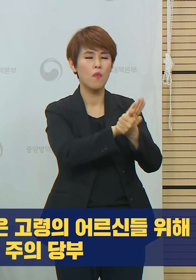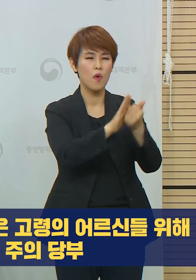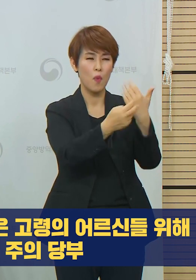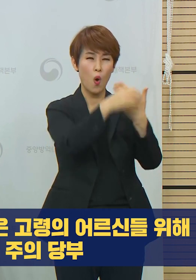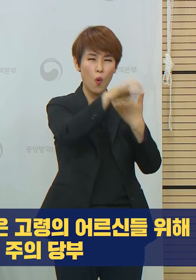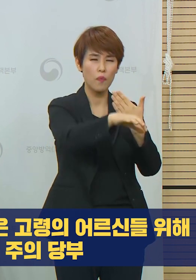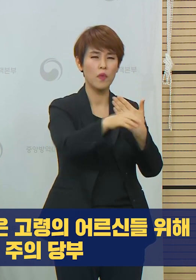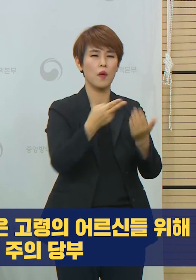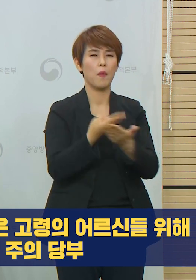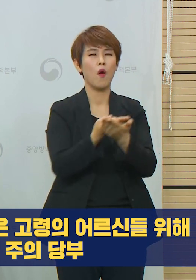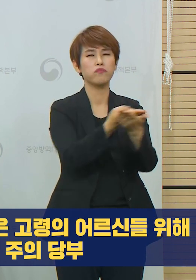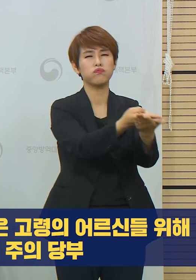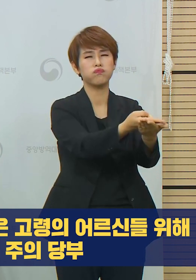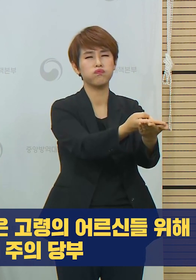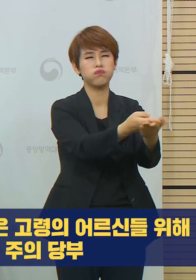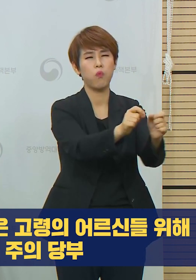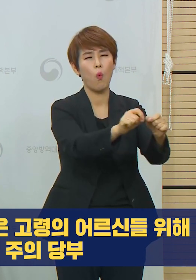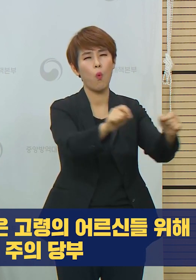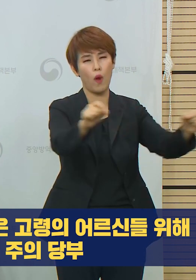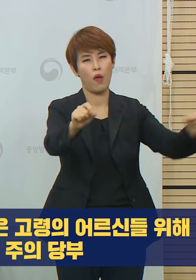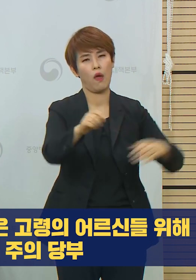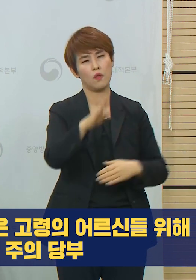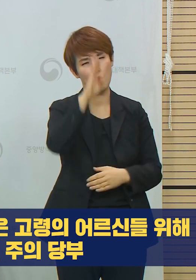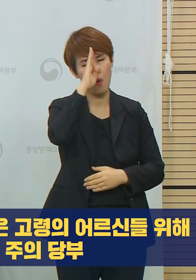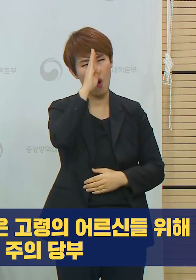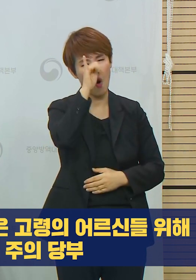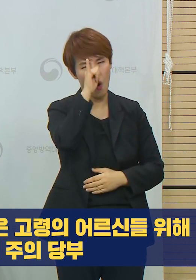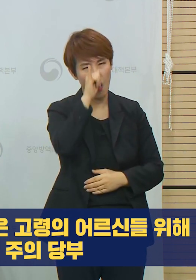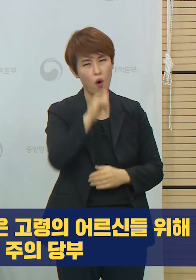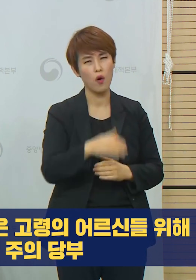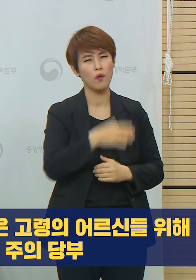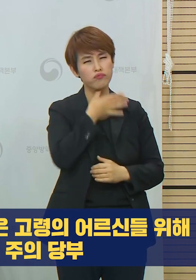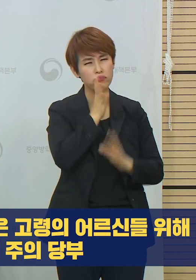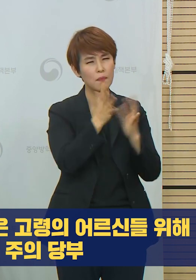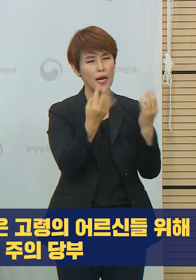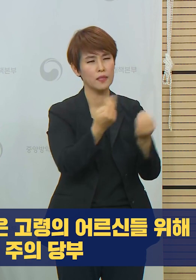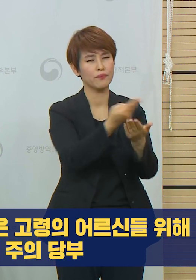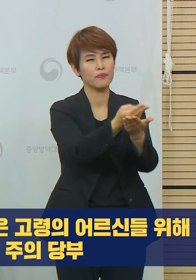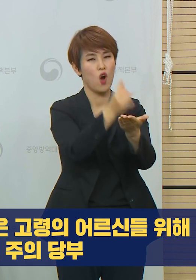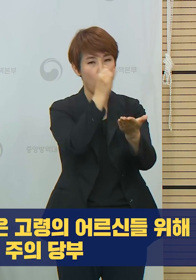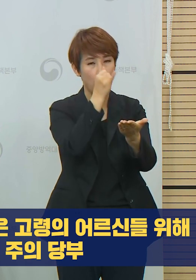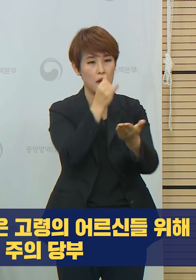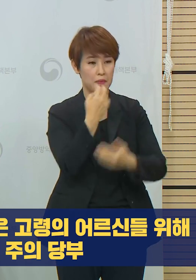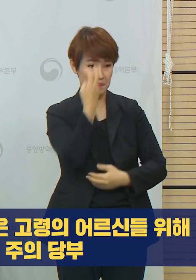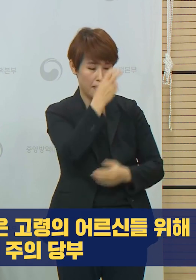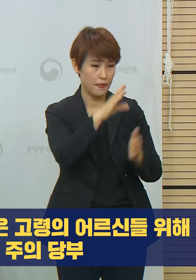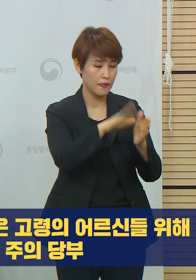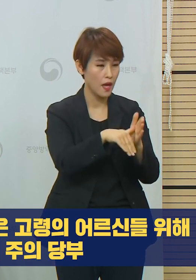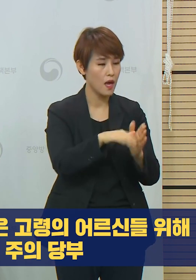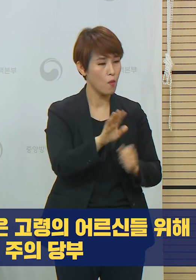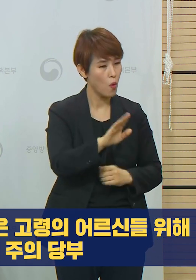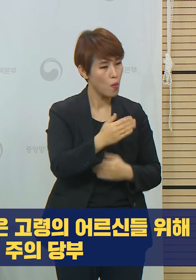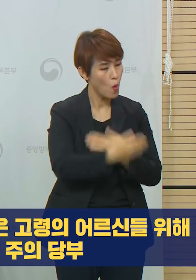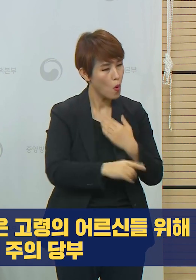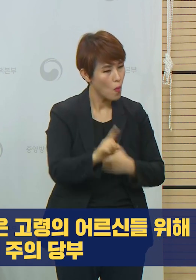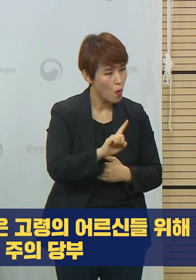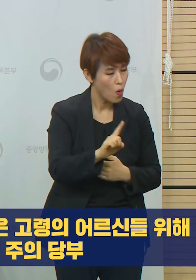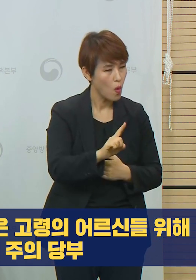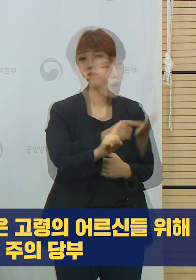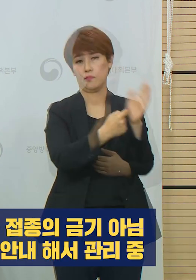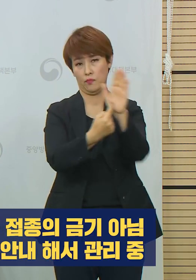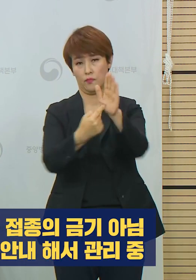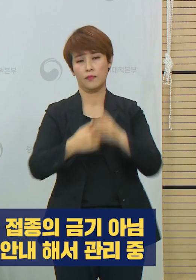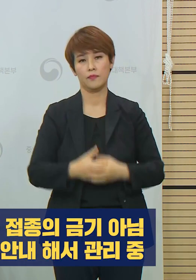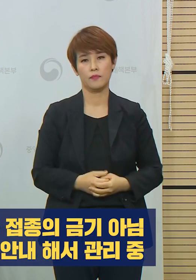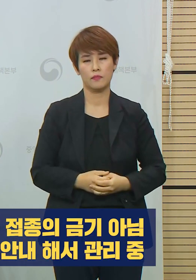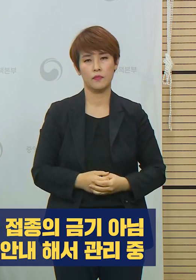계시고 또 기저질환이 많은 그런 고령의 어르신들이 계시기 때문에 예진을 할 때 그런 부분들을 주의하도록 당부를 하고